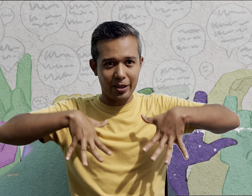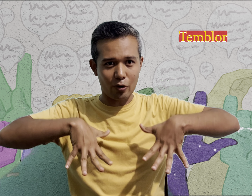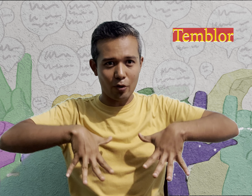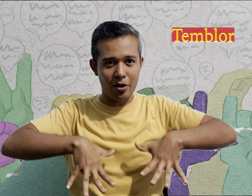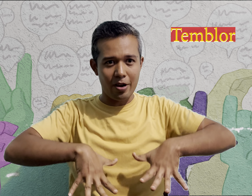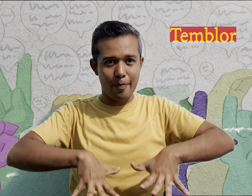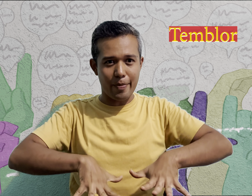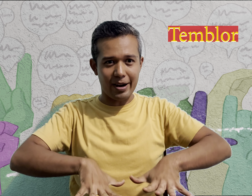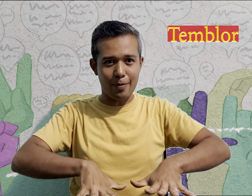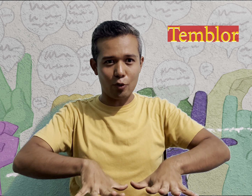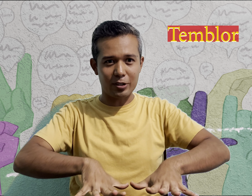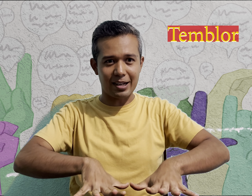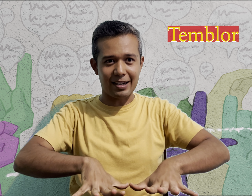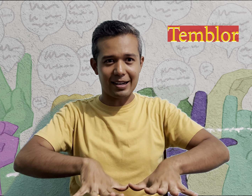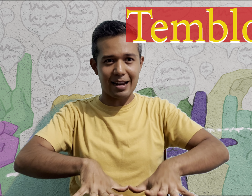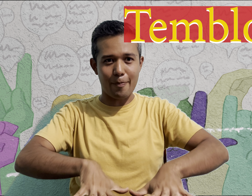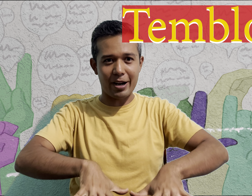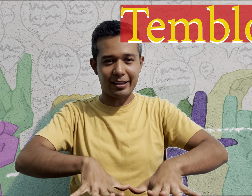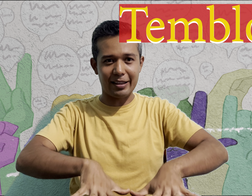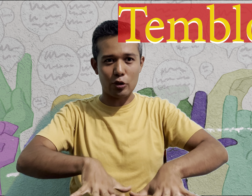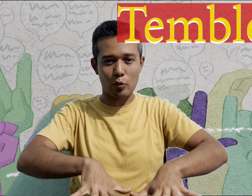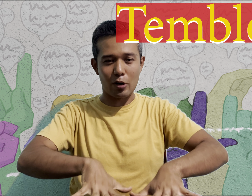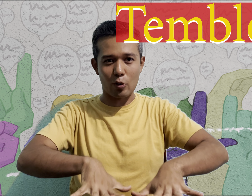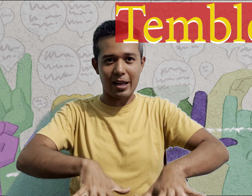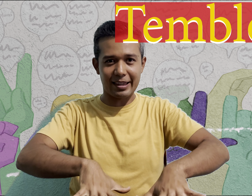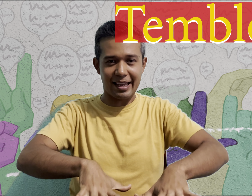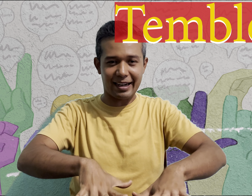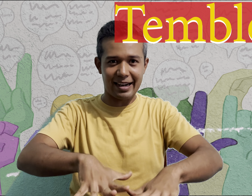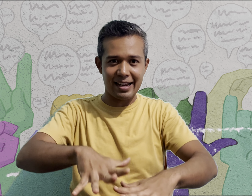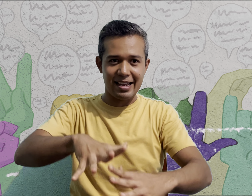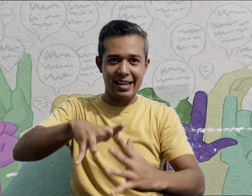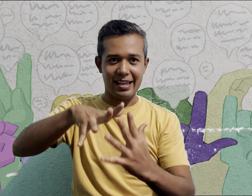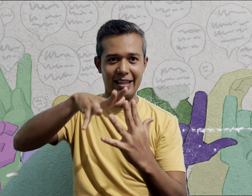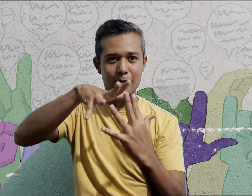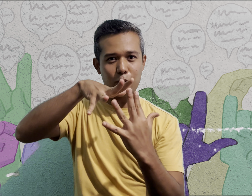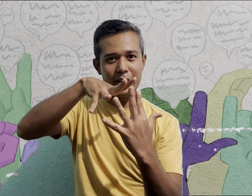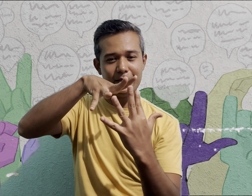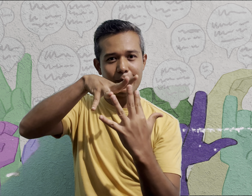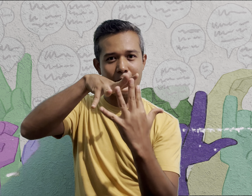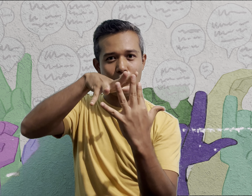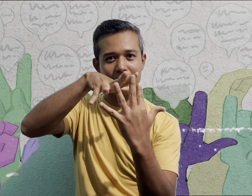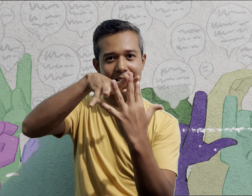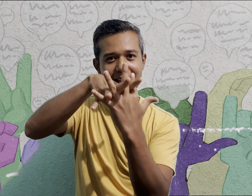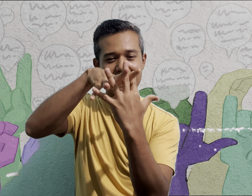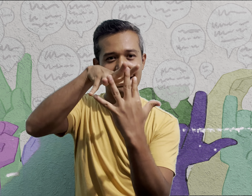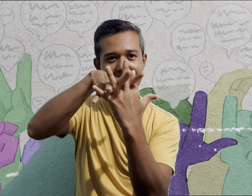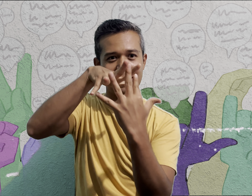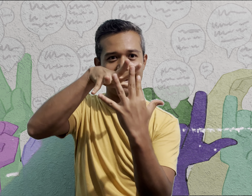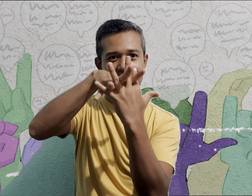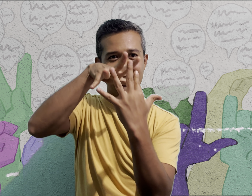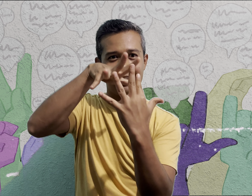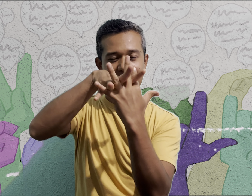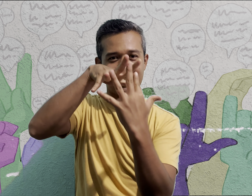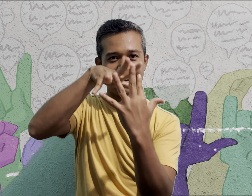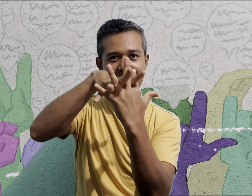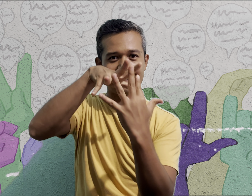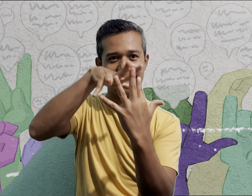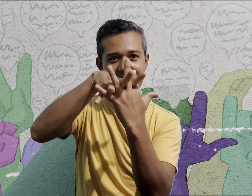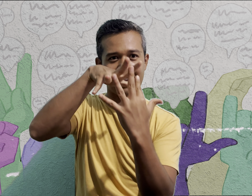movimiento para mostrar la parte del suelo, la tierra. Y después vamos a hacer esta seña que quiere decir que